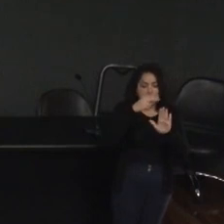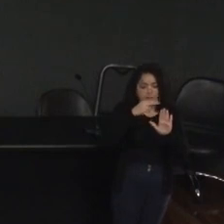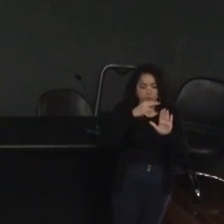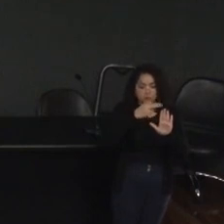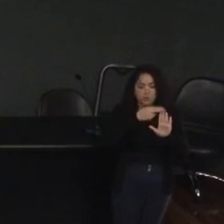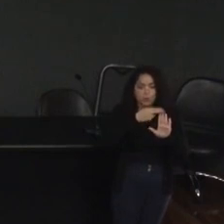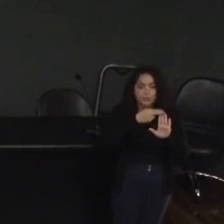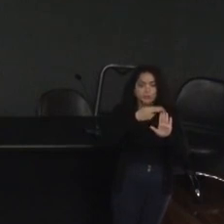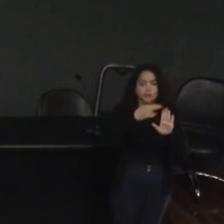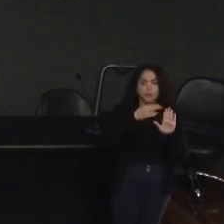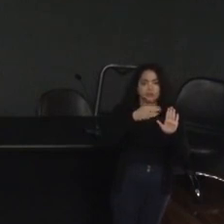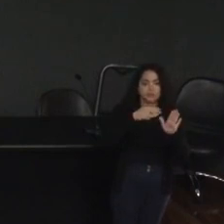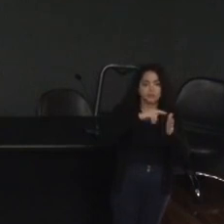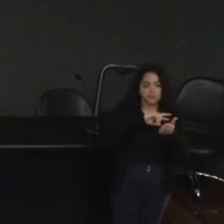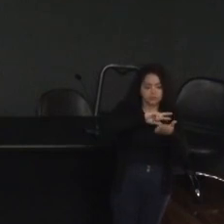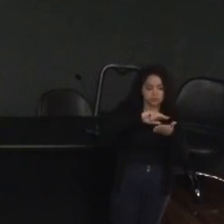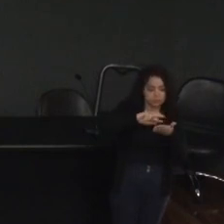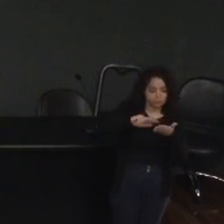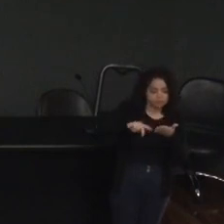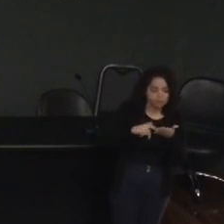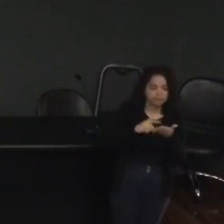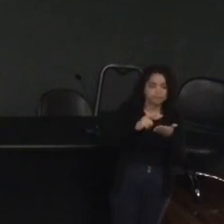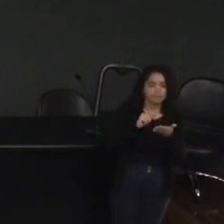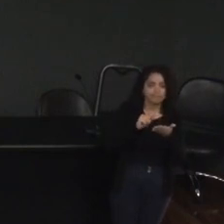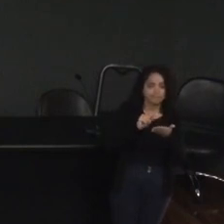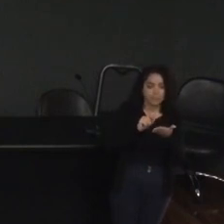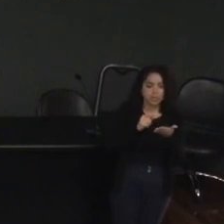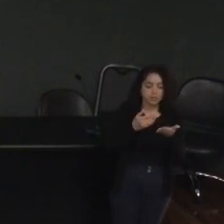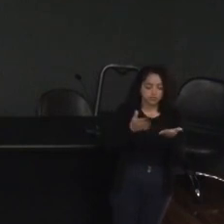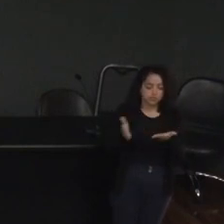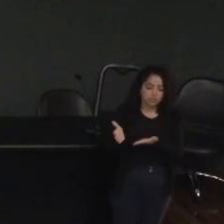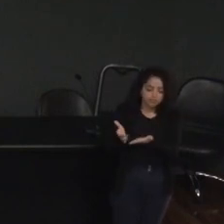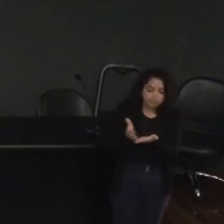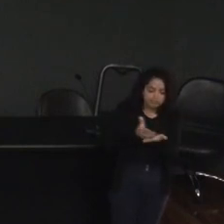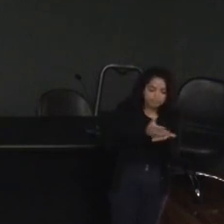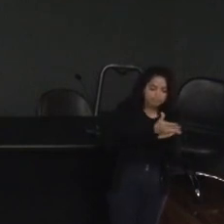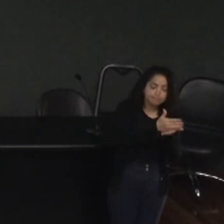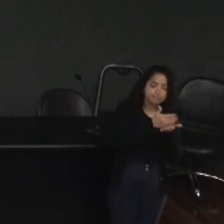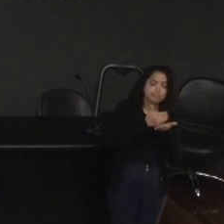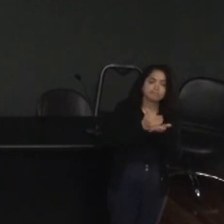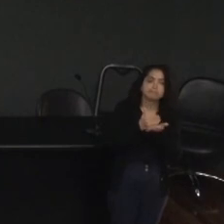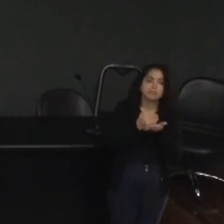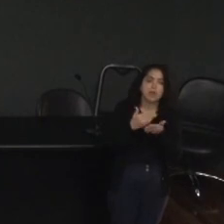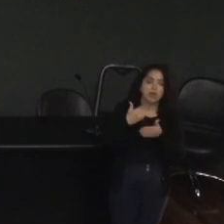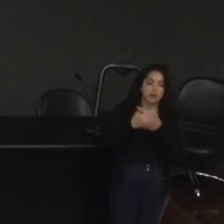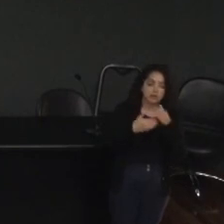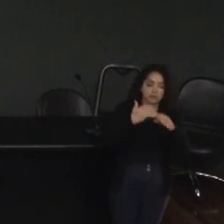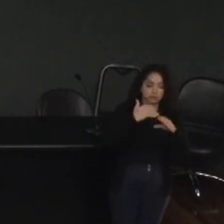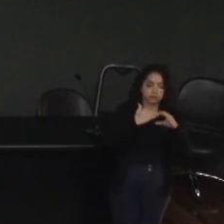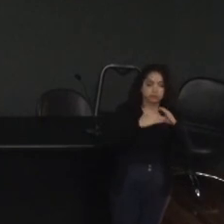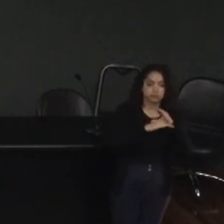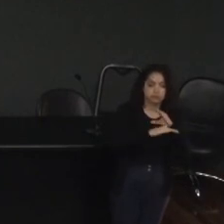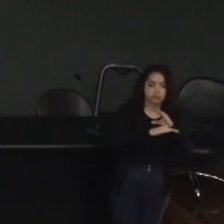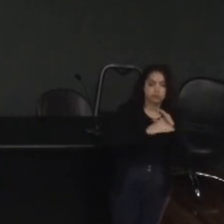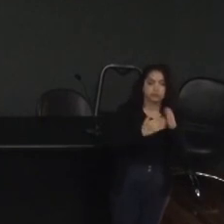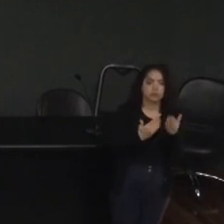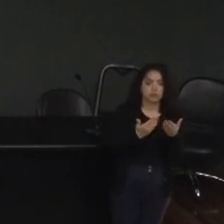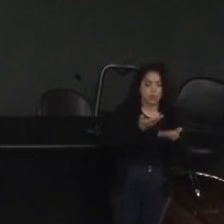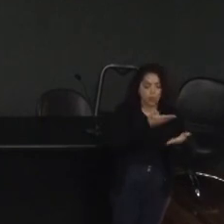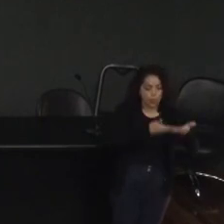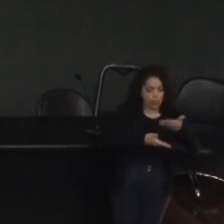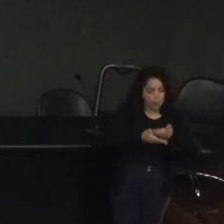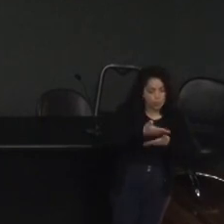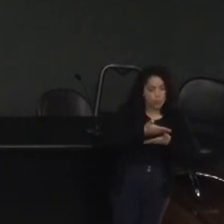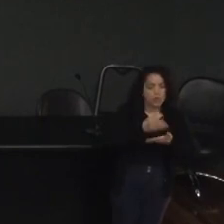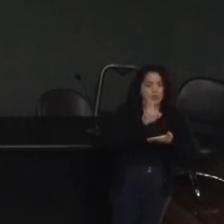que que funcionam sobre aquele dado né E aí até a destinação final que pode ser usa o compartilhado